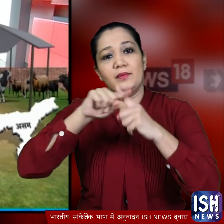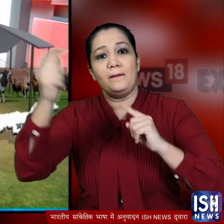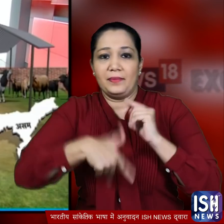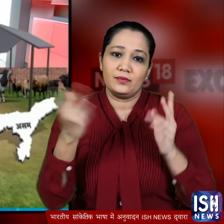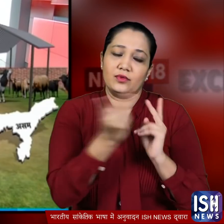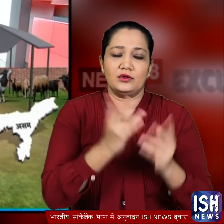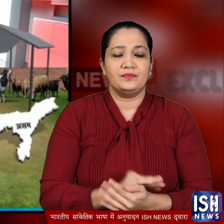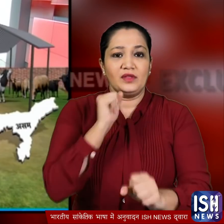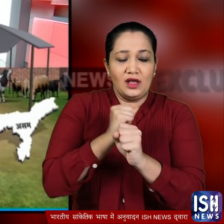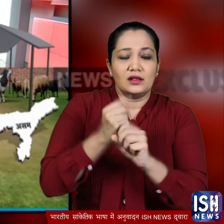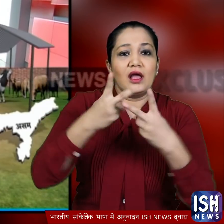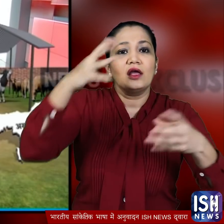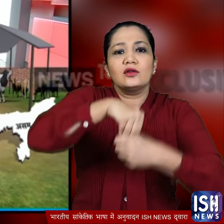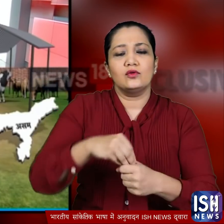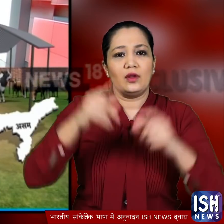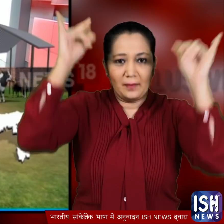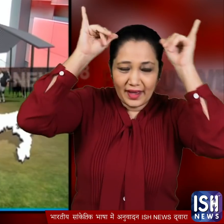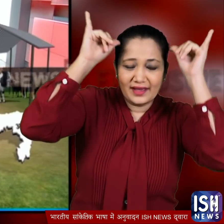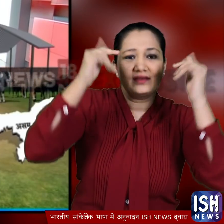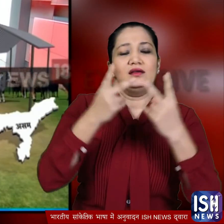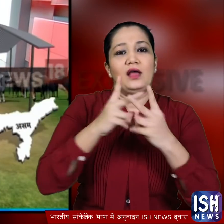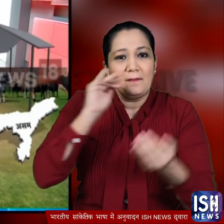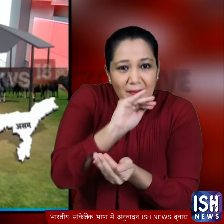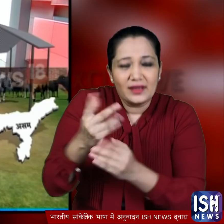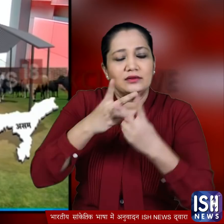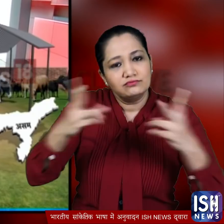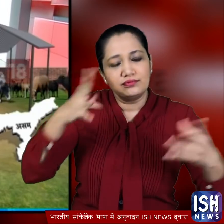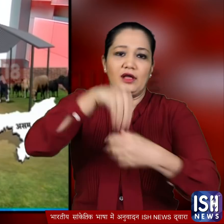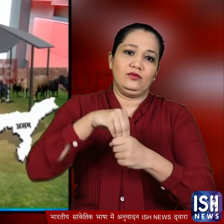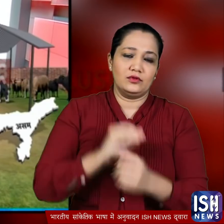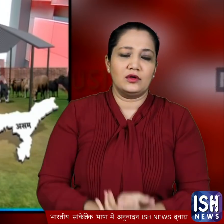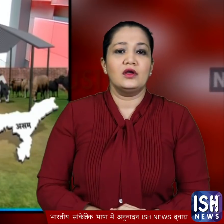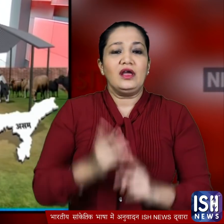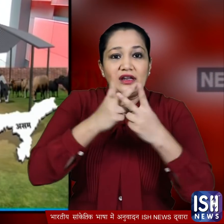सकता है। सरकार ने साफ किया कि मवेशी में बैल, गाय,